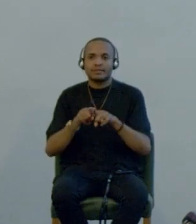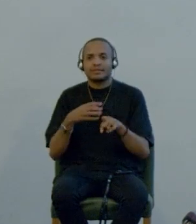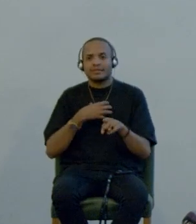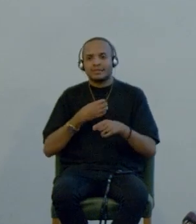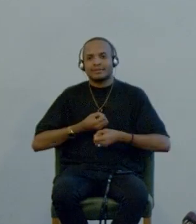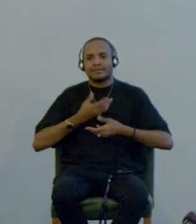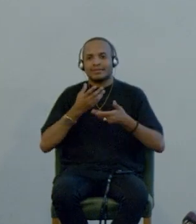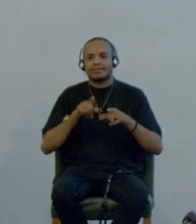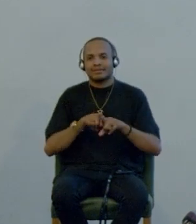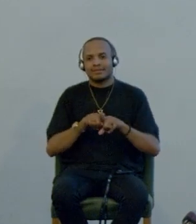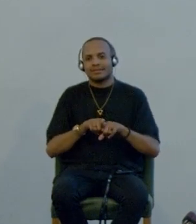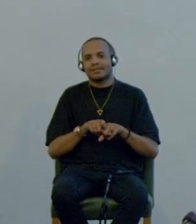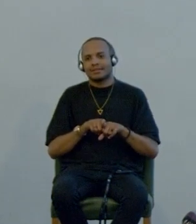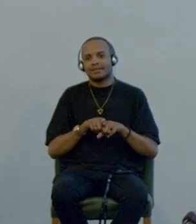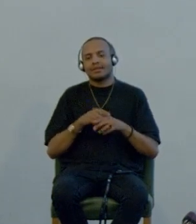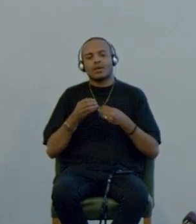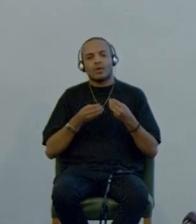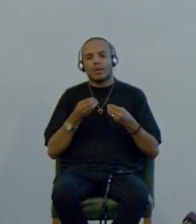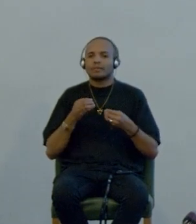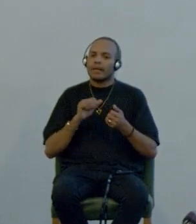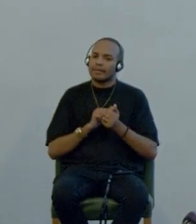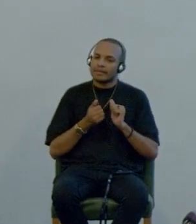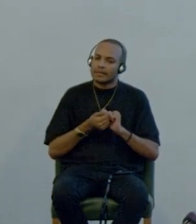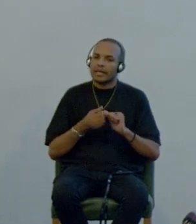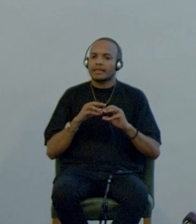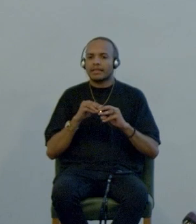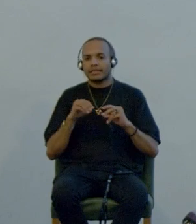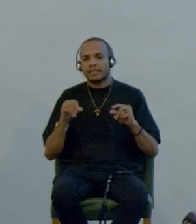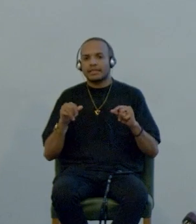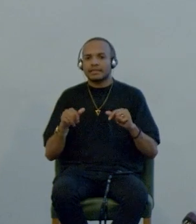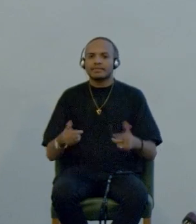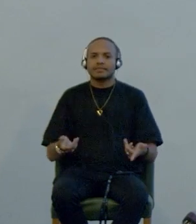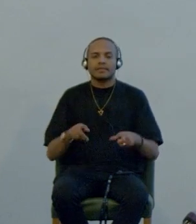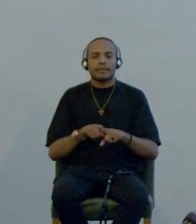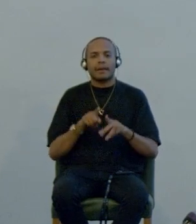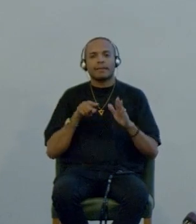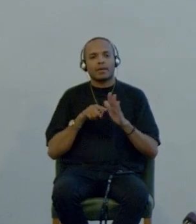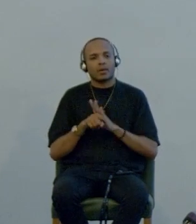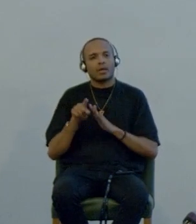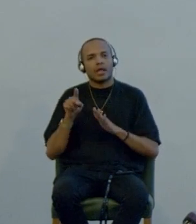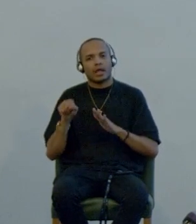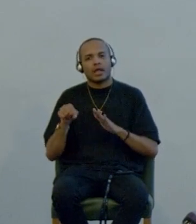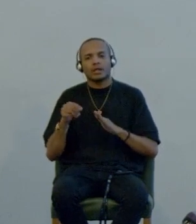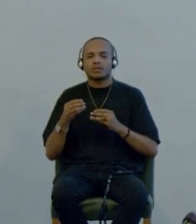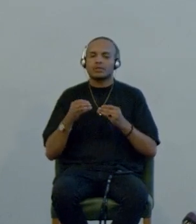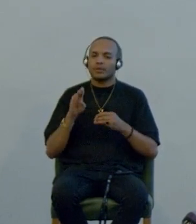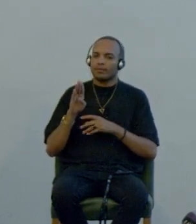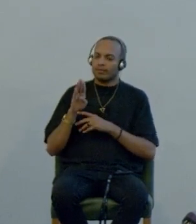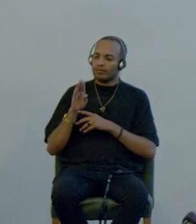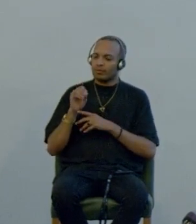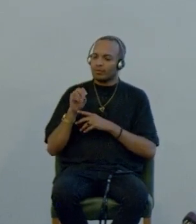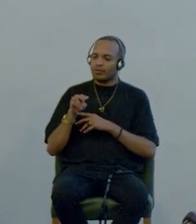de l'habitabilité. Et cette grande question que posait Bruno Latour, où atterrir, hein? Dans quel espace?